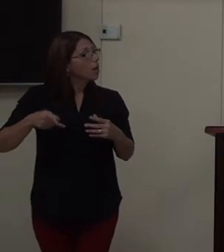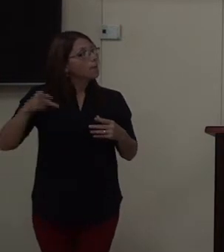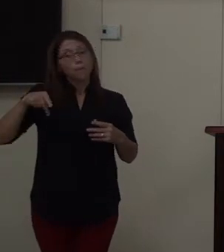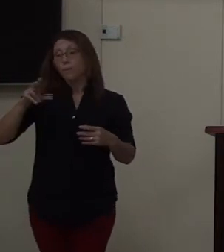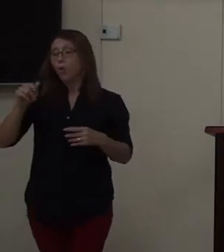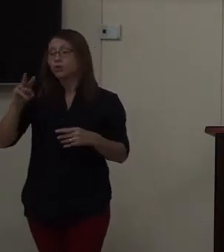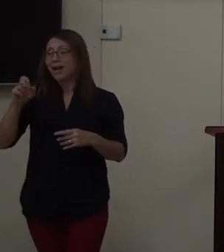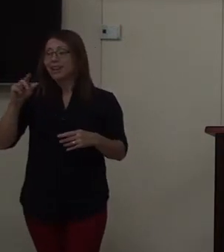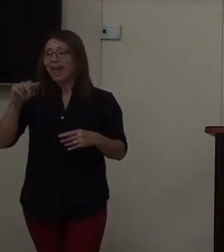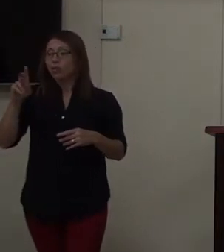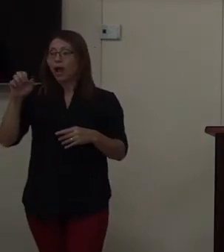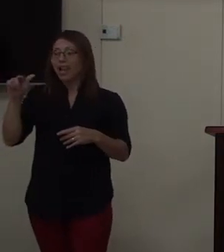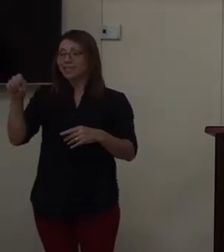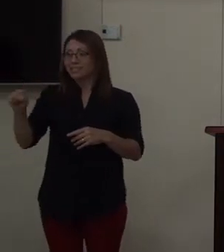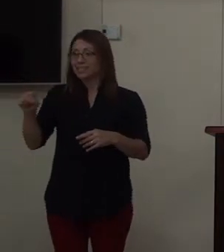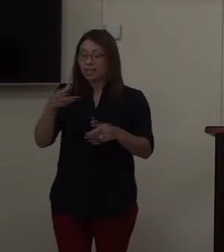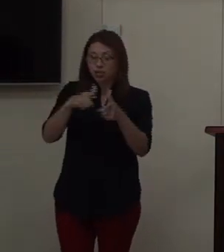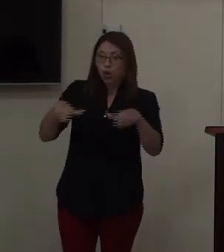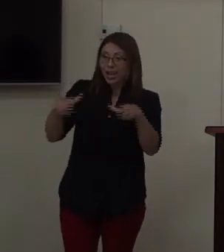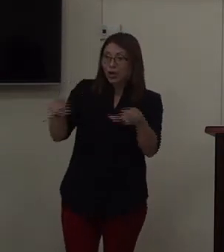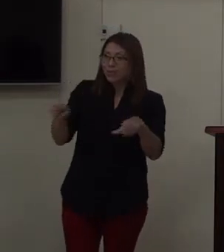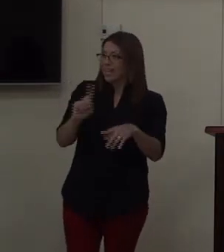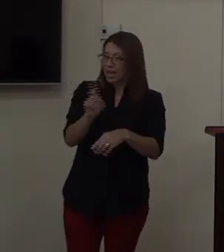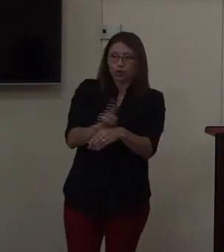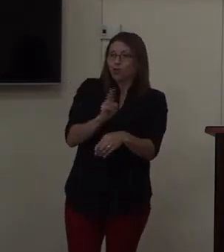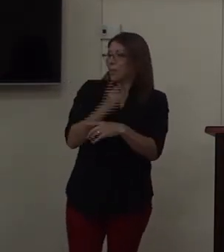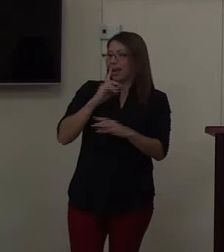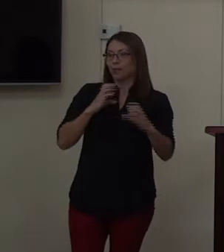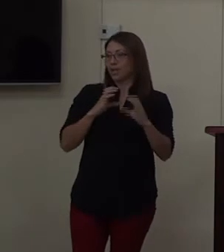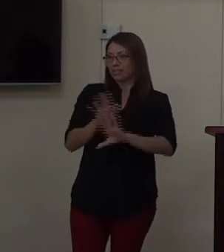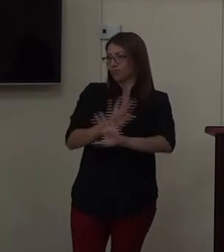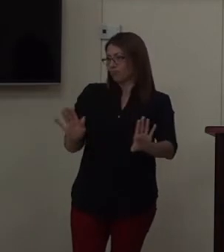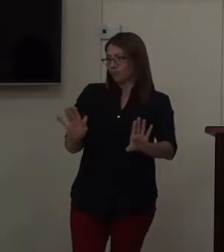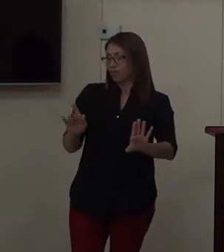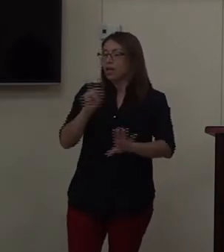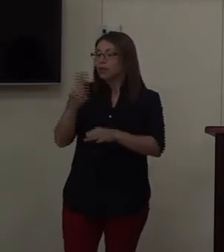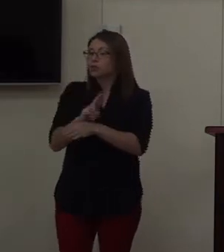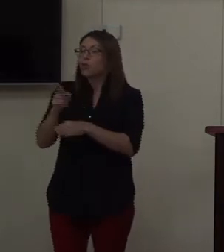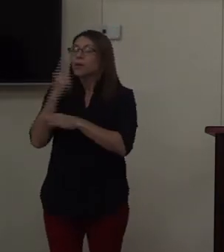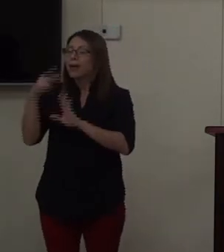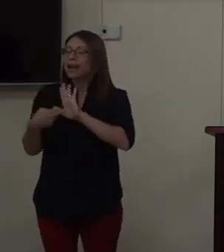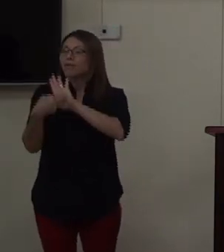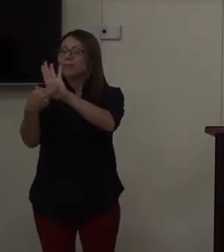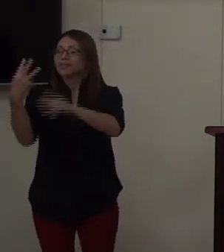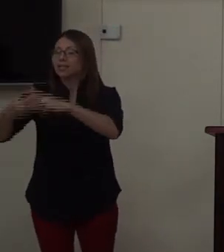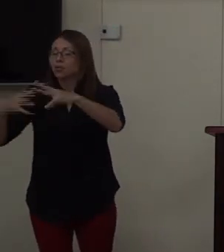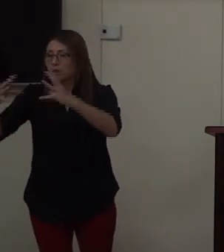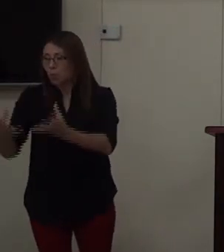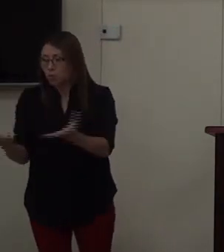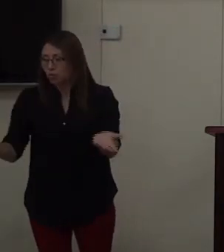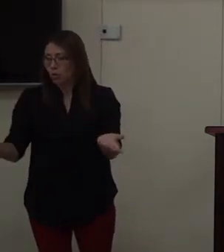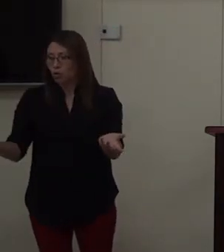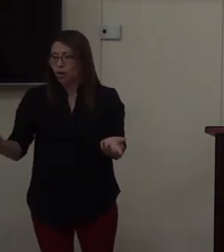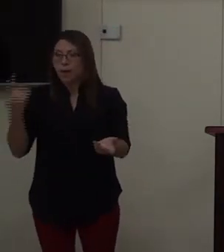postvernaculares? Lenguas que ya no se usan para la comunicación, lenguas que no se usan para la representación del mundo, para